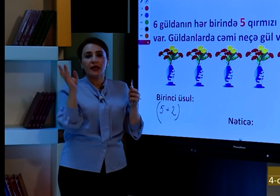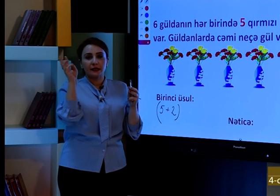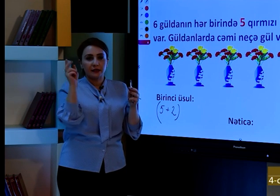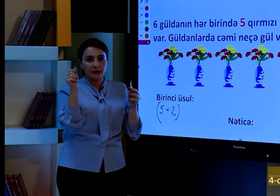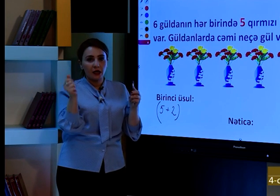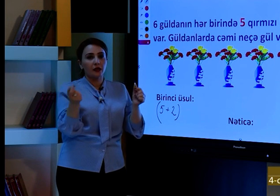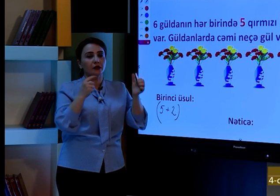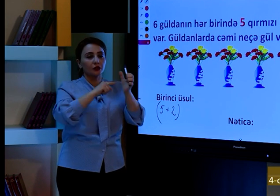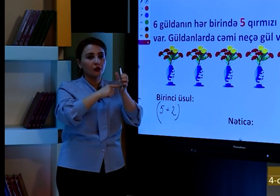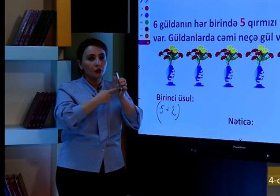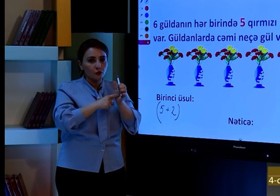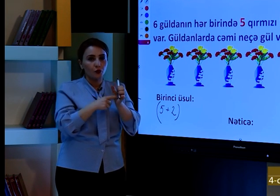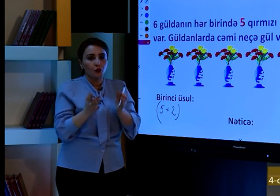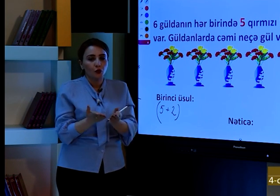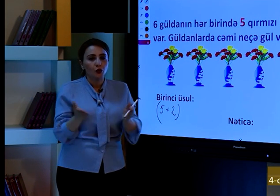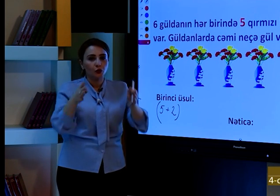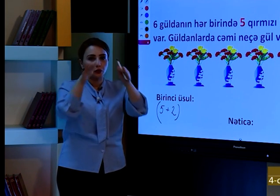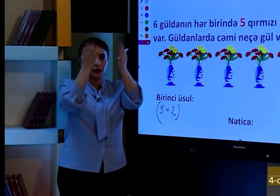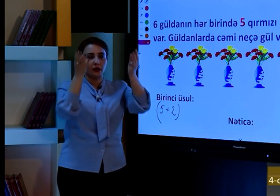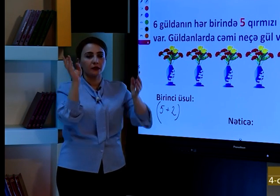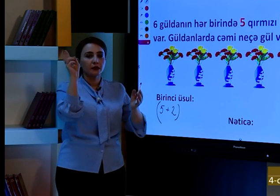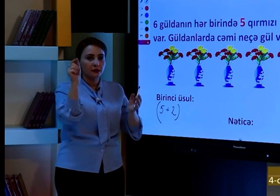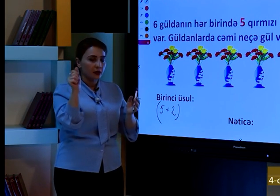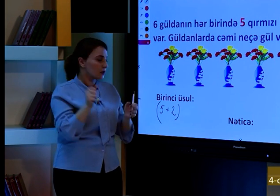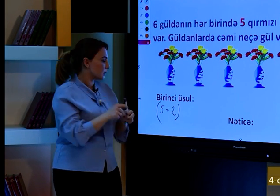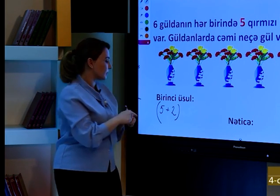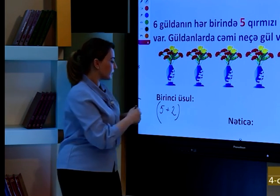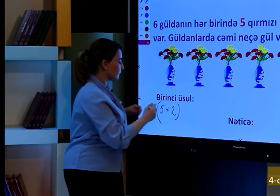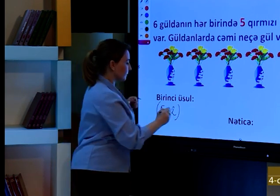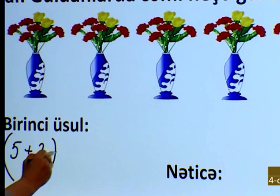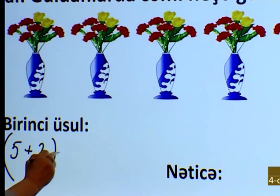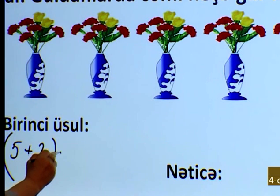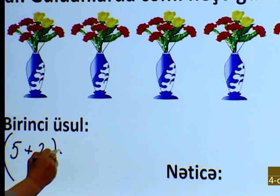Güllərin saylarını vururuq güldanların saylarına.